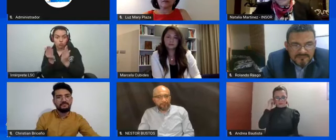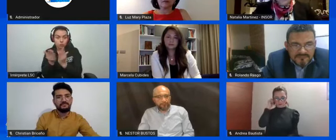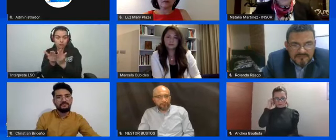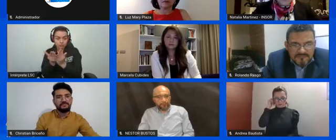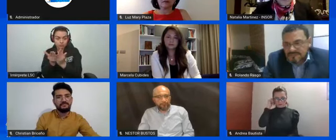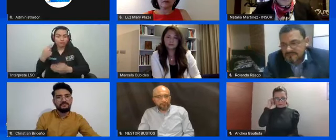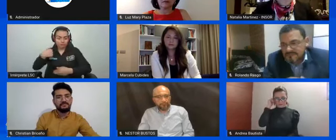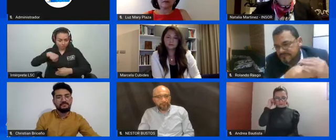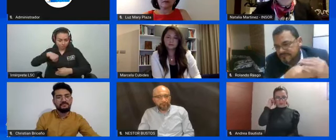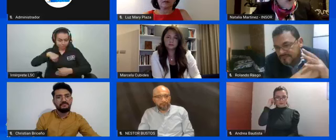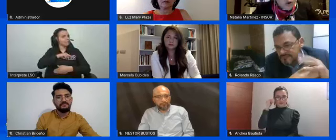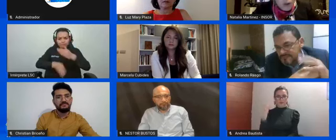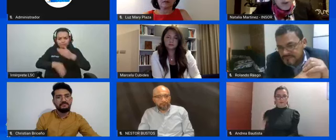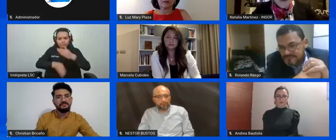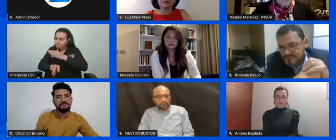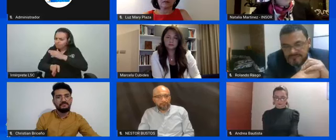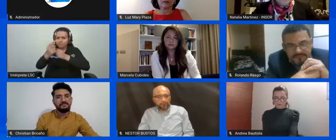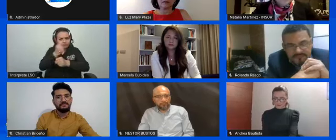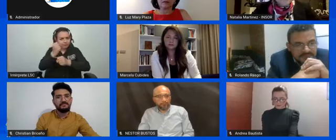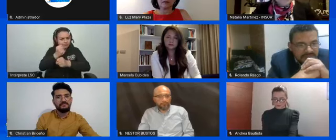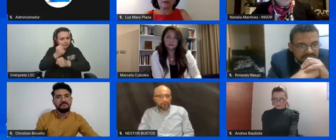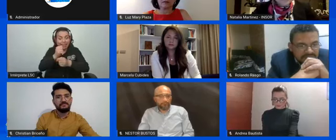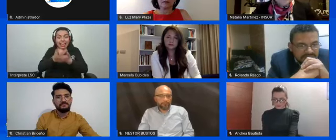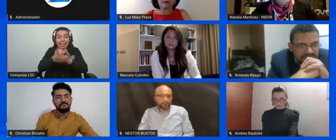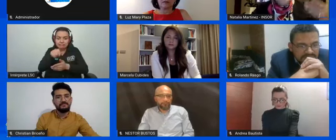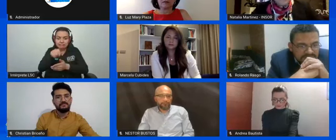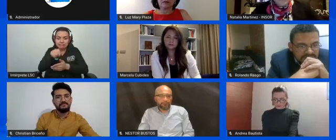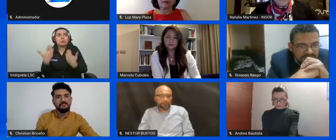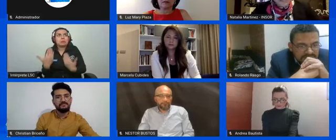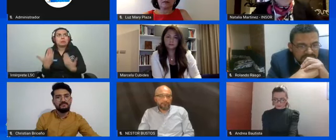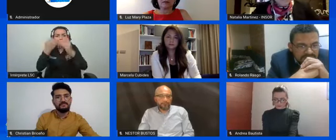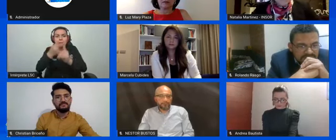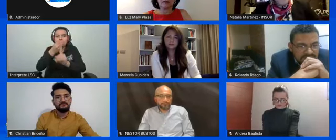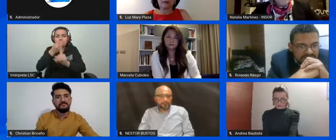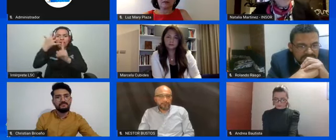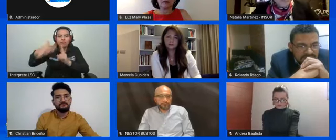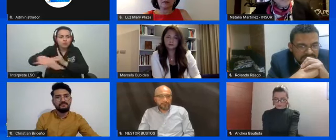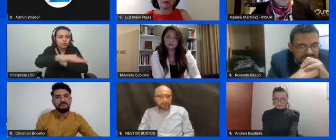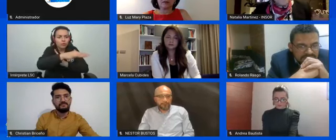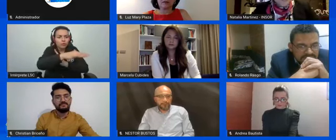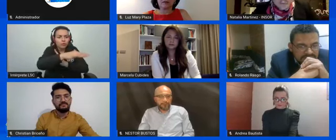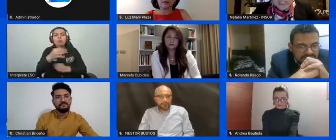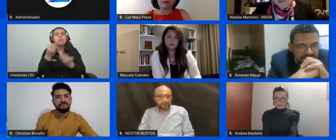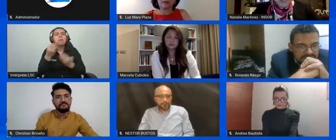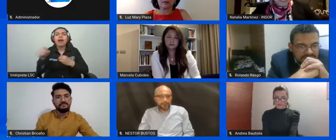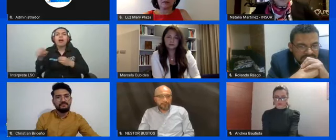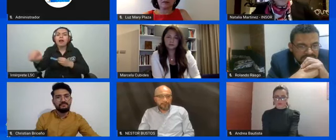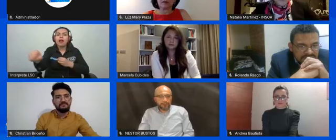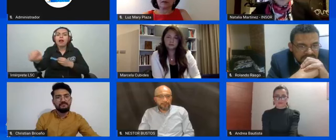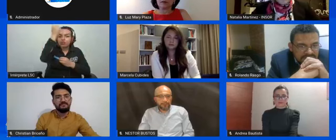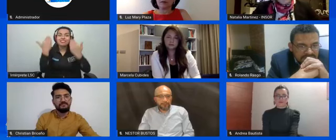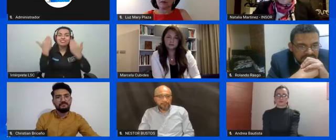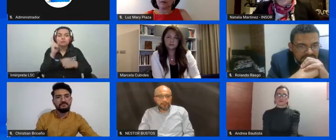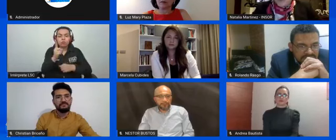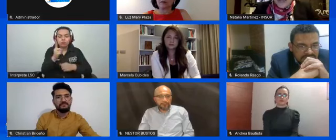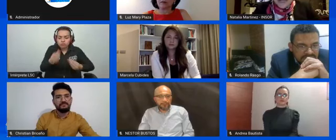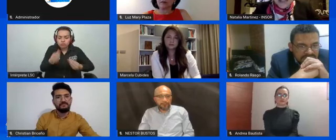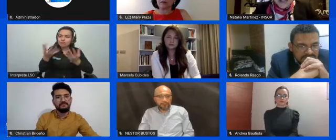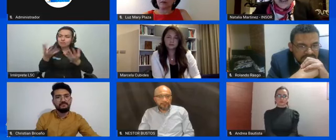sigue teniendo valor para los docentes que están en el territorio porque les estamos dando insumos que son útiles para ellos.